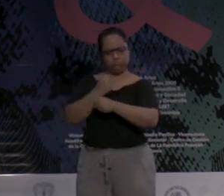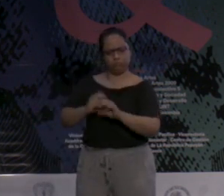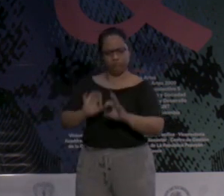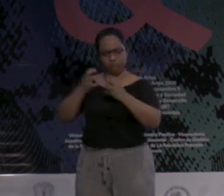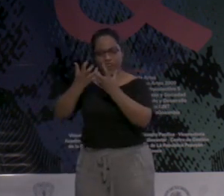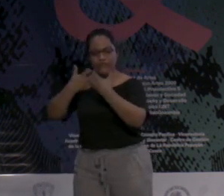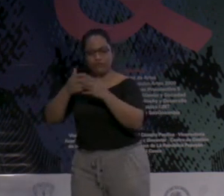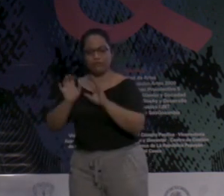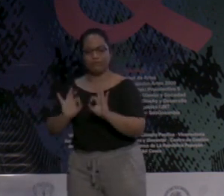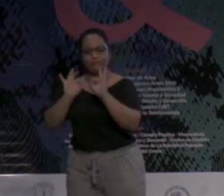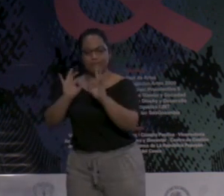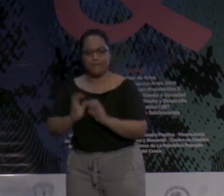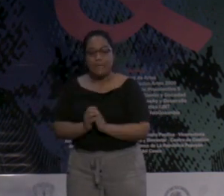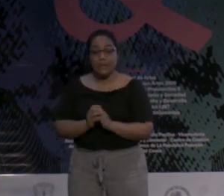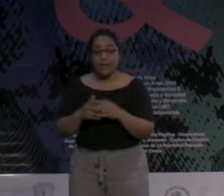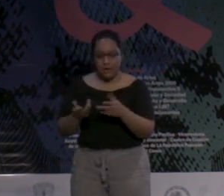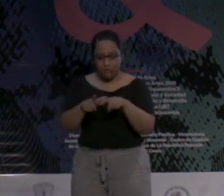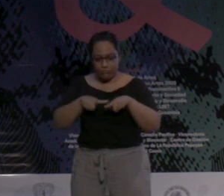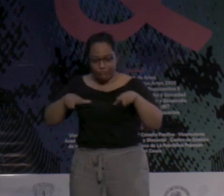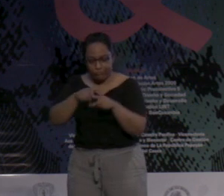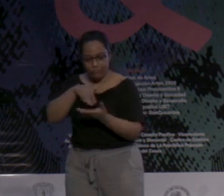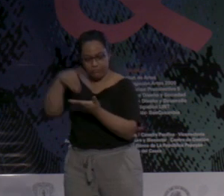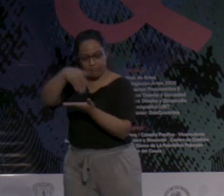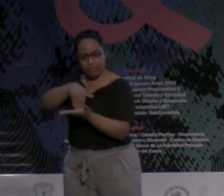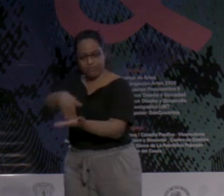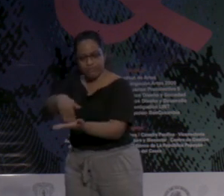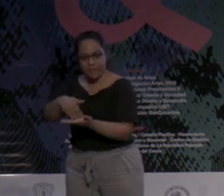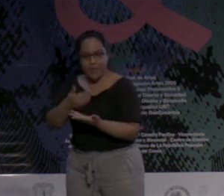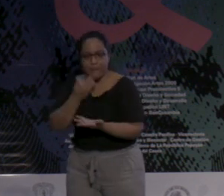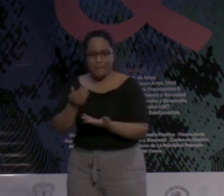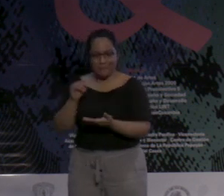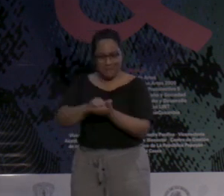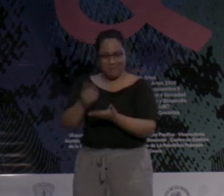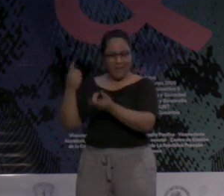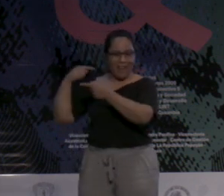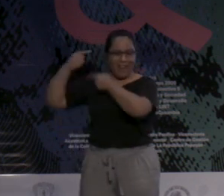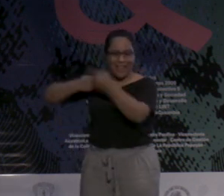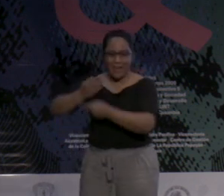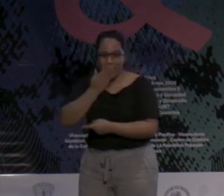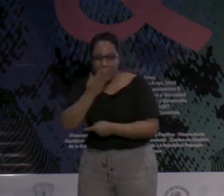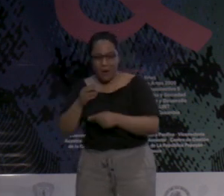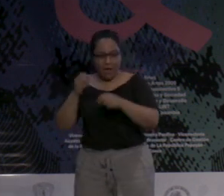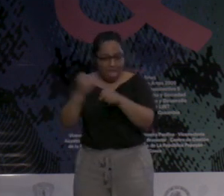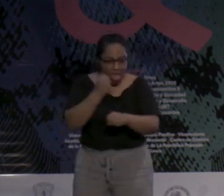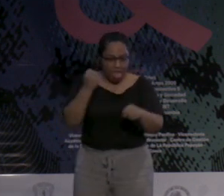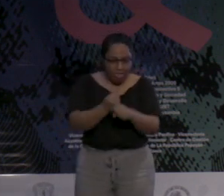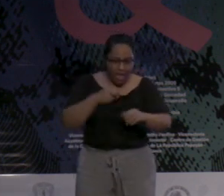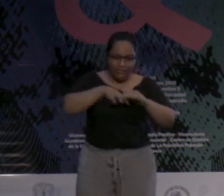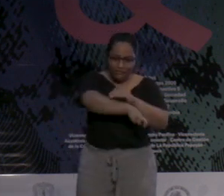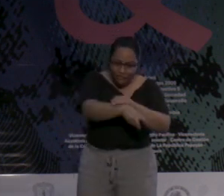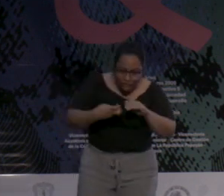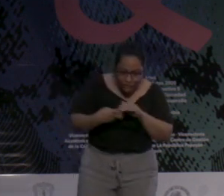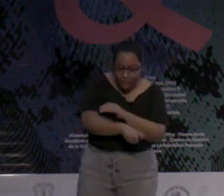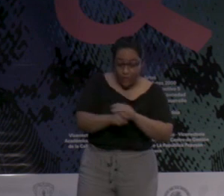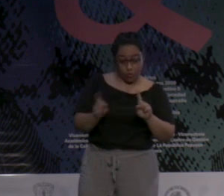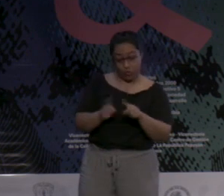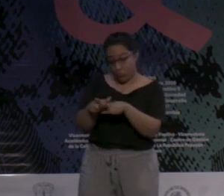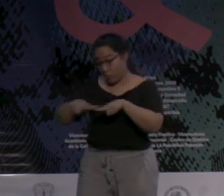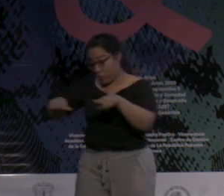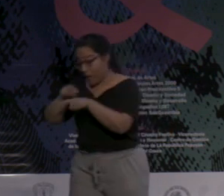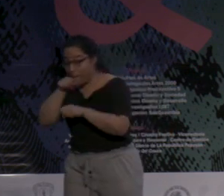funcional que los ubique en el lugar donde deben estar, como en la colonia, los indios en las minas o adentro de los hogares, pero fuera de los